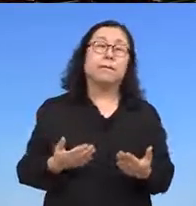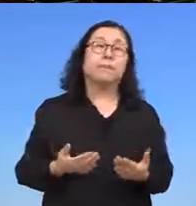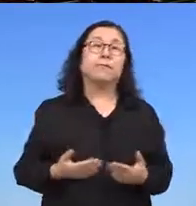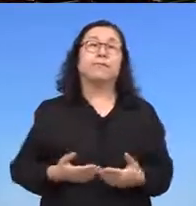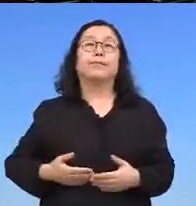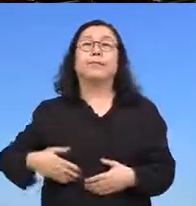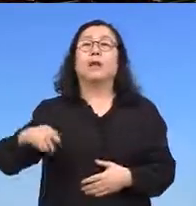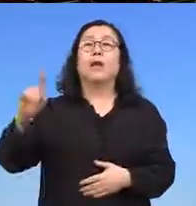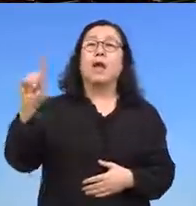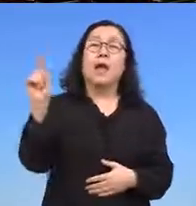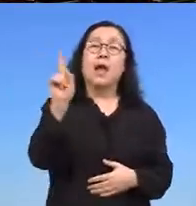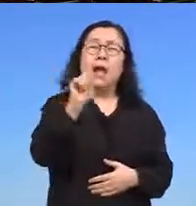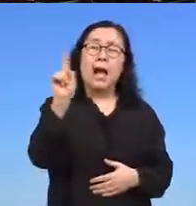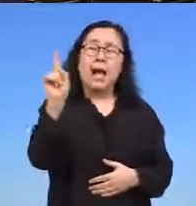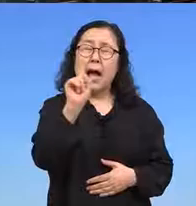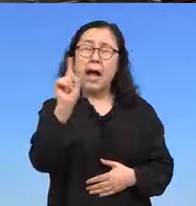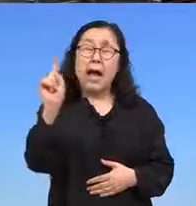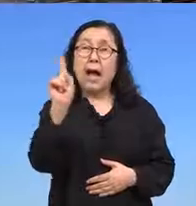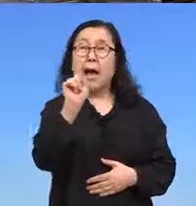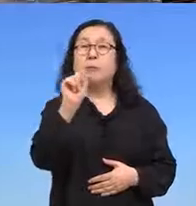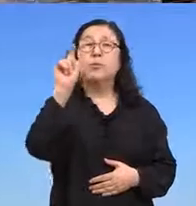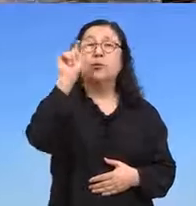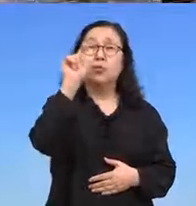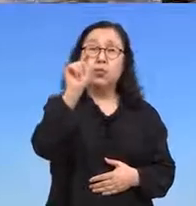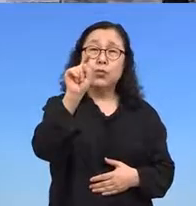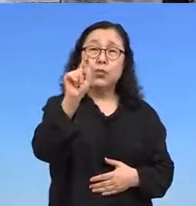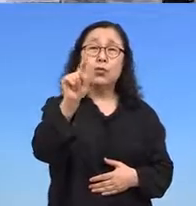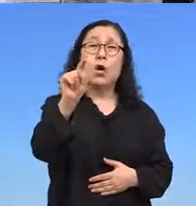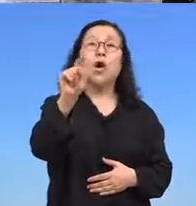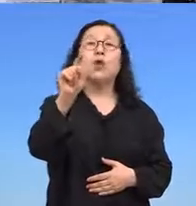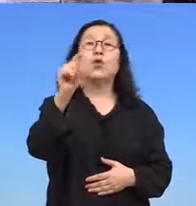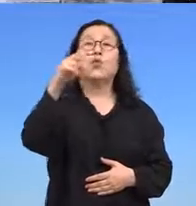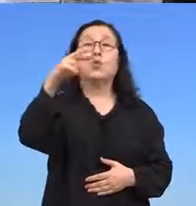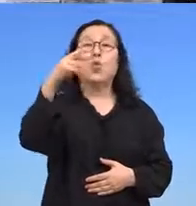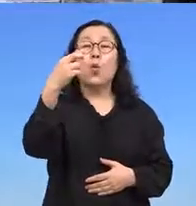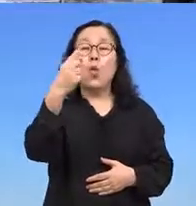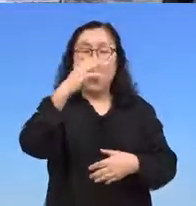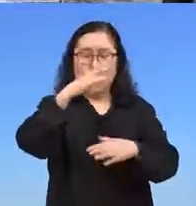원합니다. 아무것도 두려워 말라.